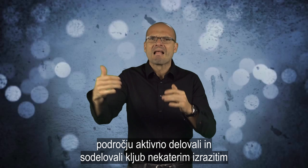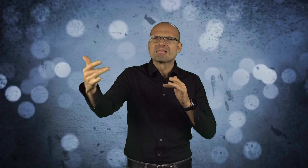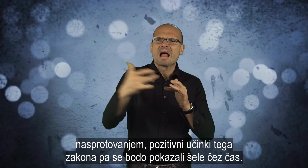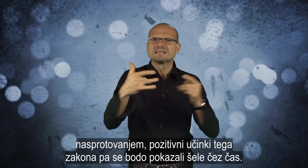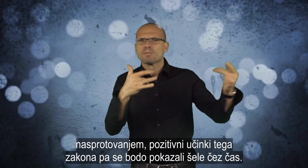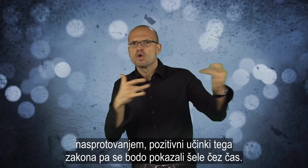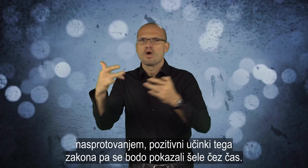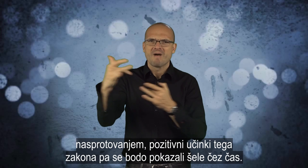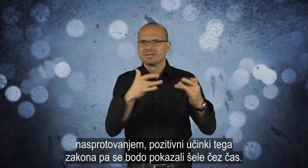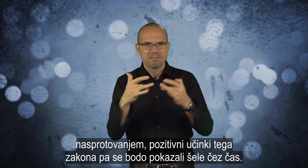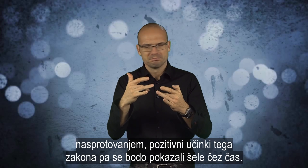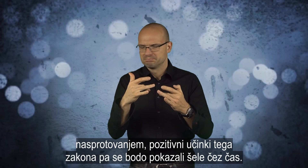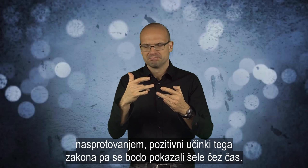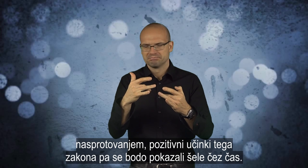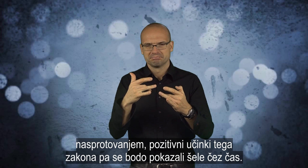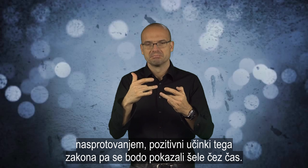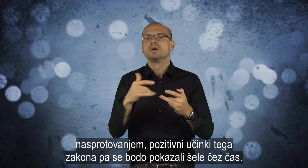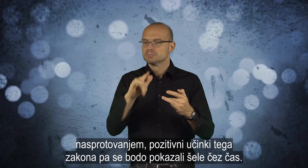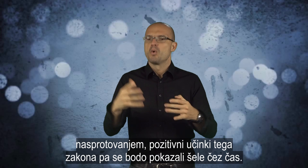pokazali šele čez čas.